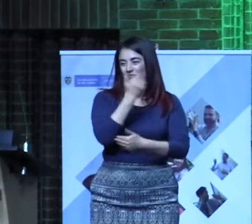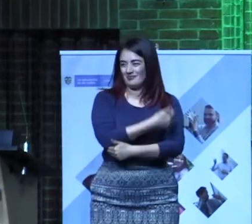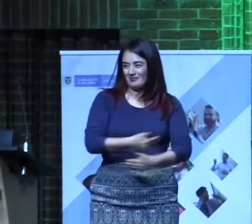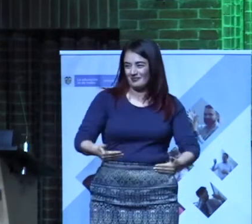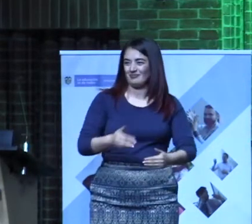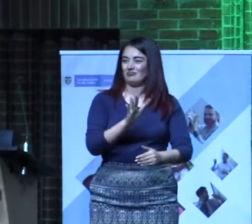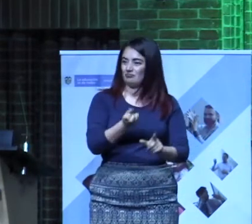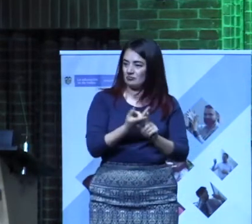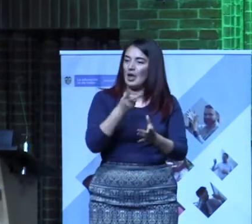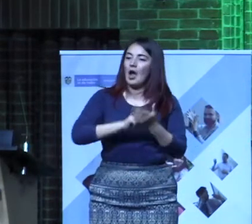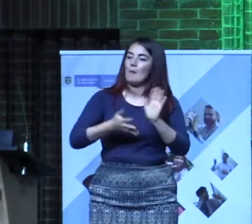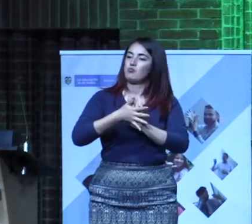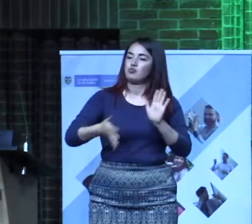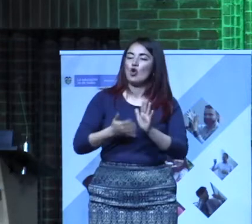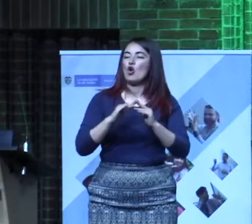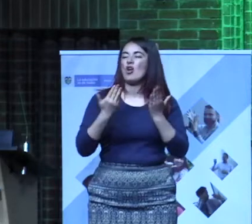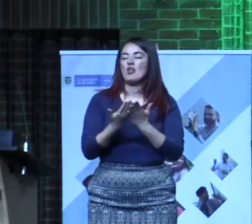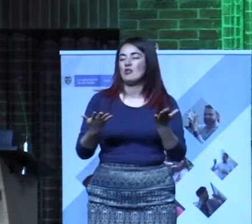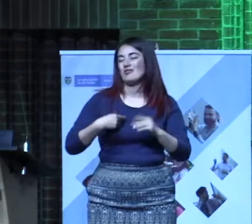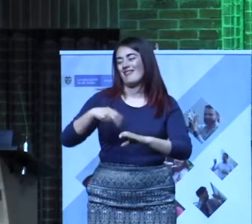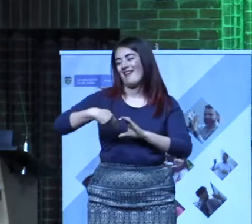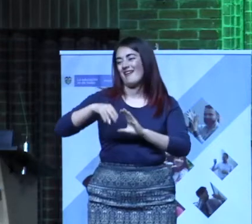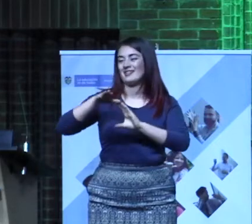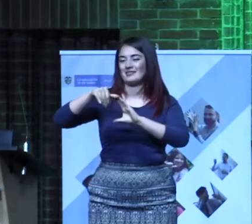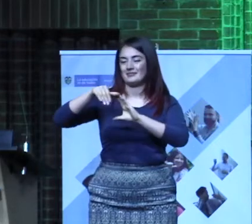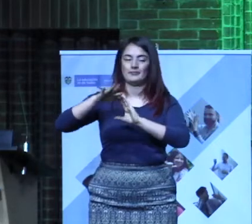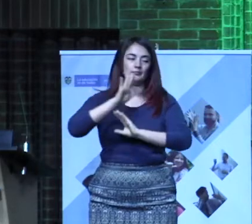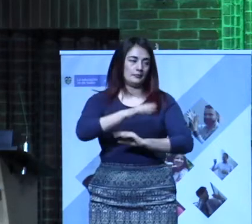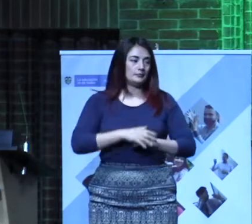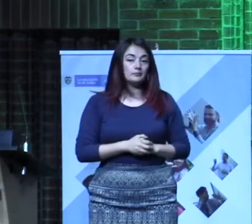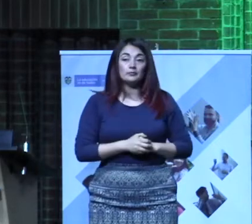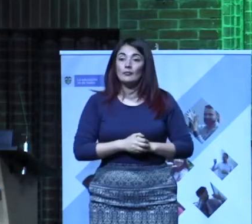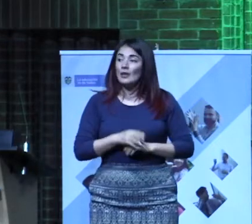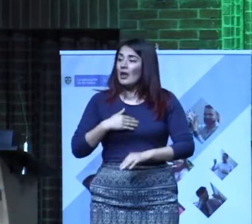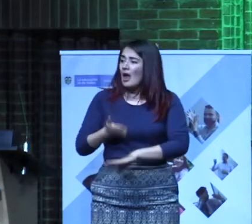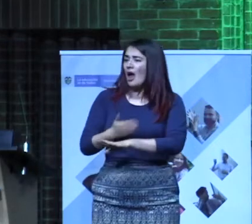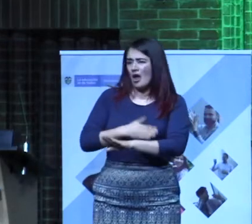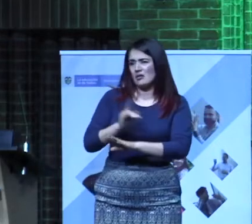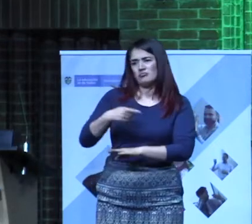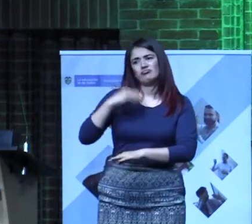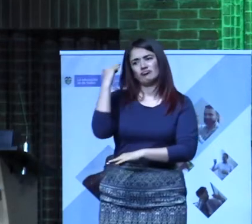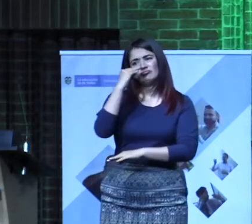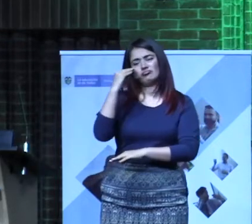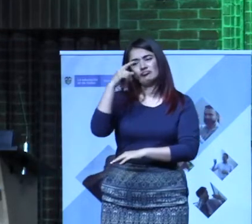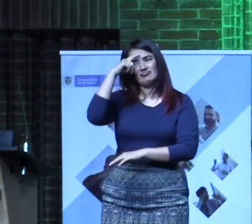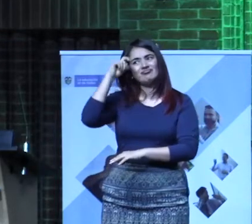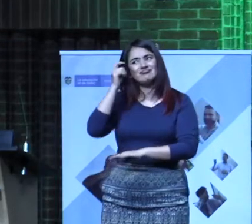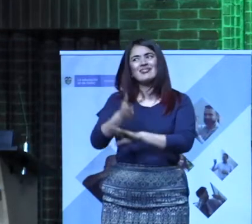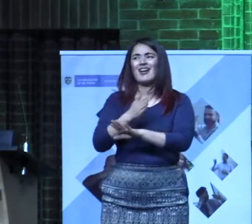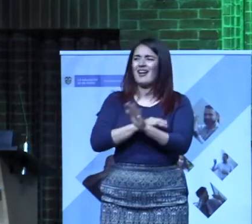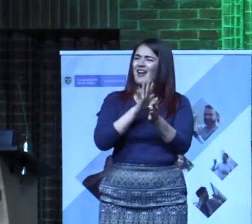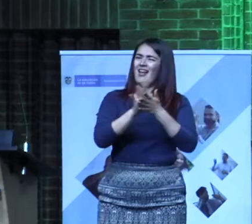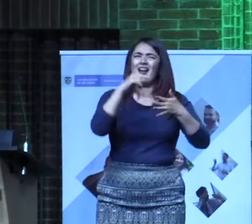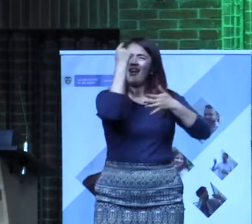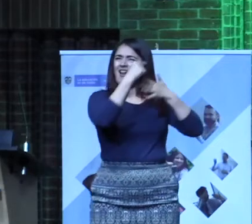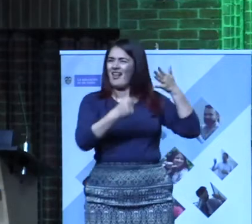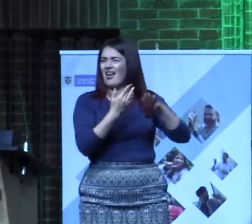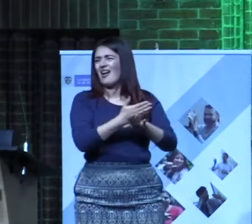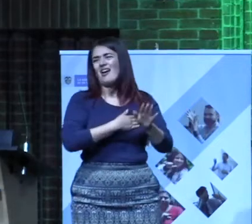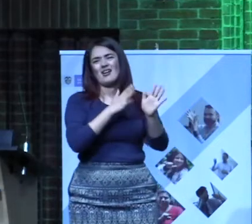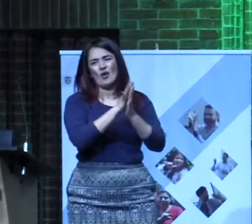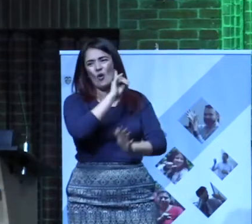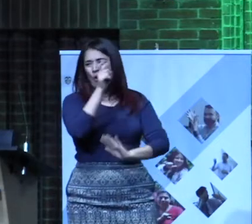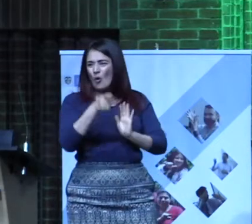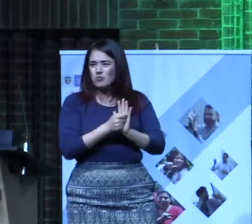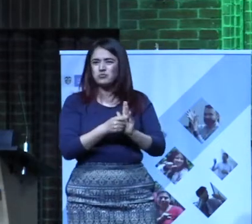y Modelo Lingüístico en el Jardín Argelia. La directora ya nos presentó todos los números que, como ustedes vieron,